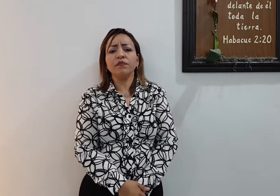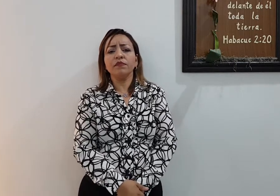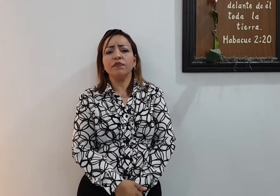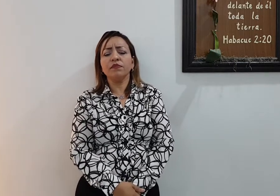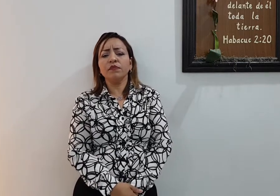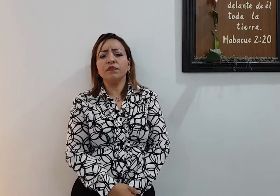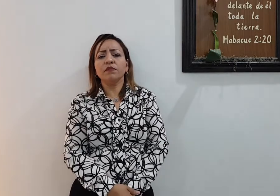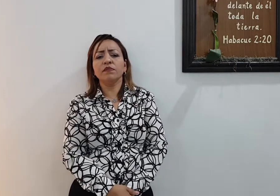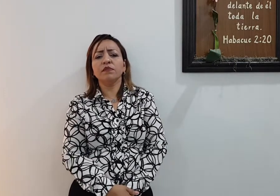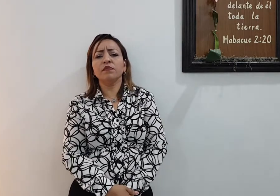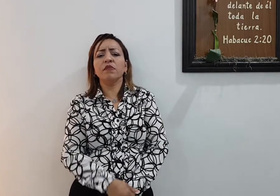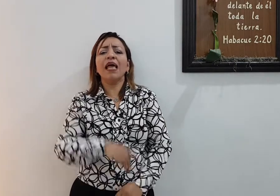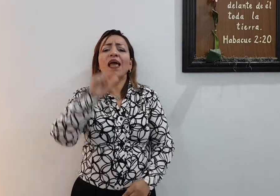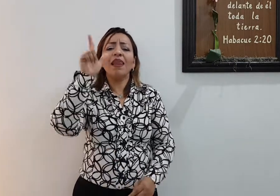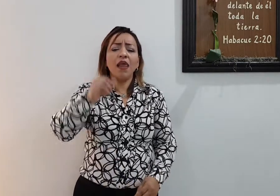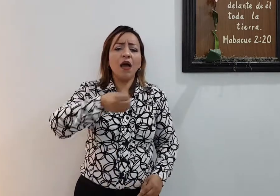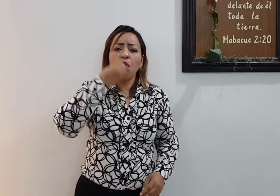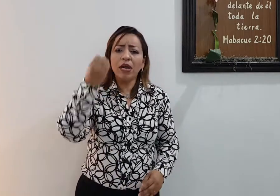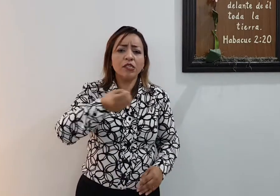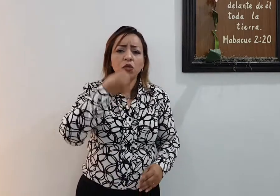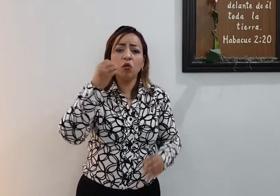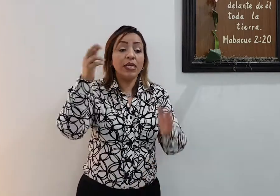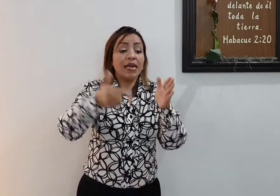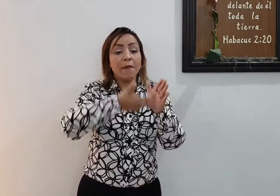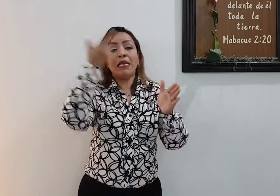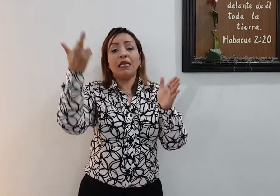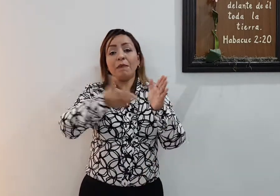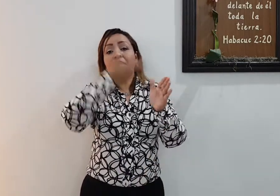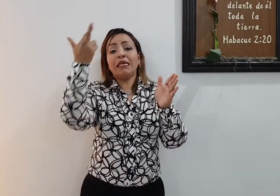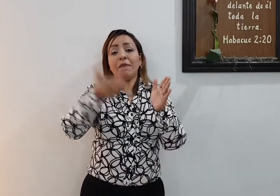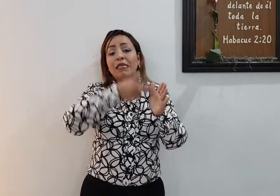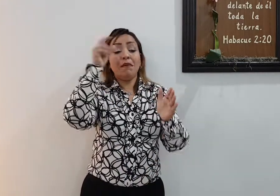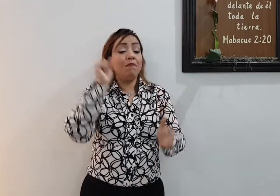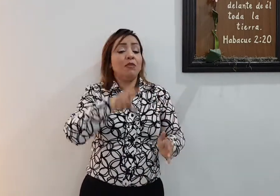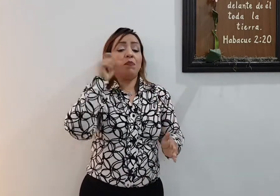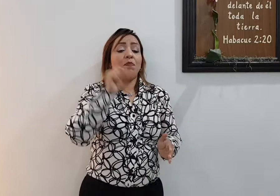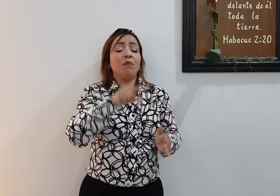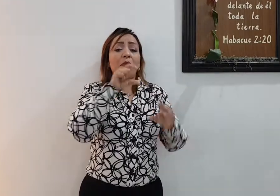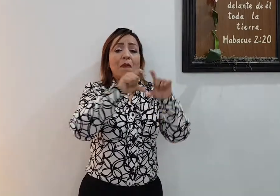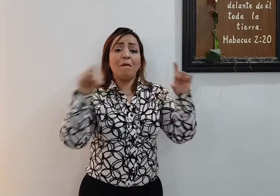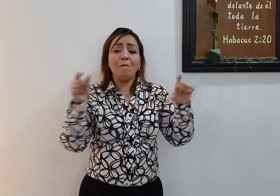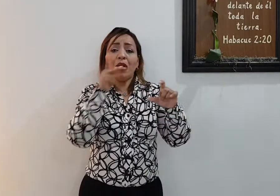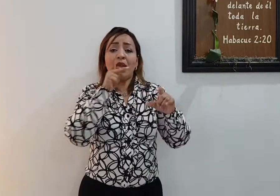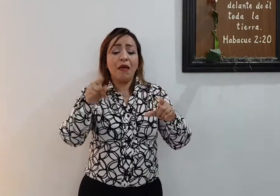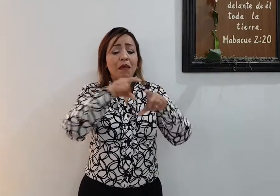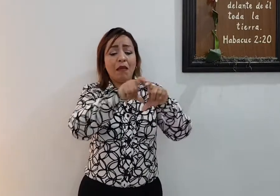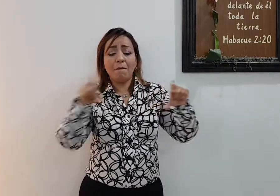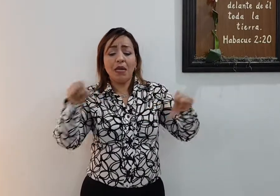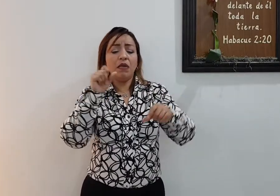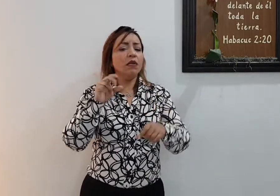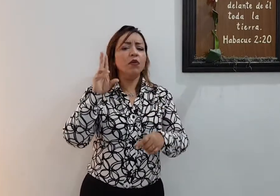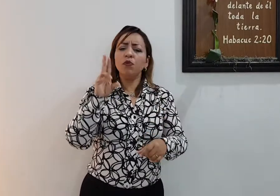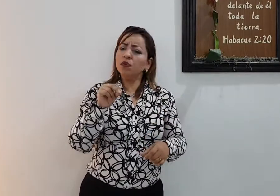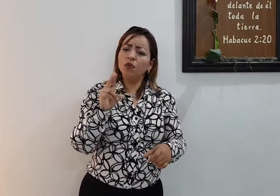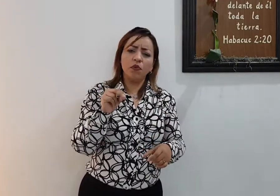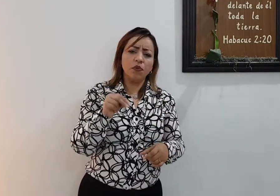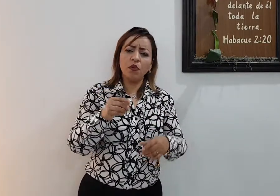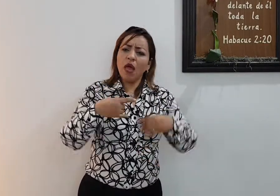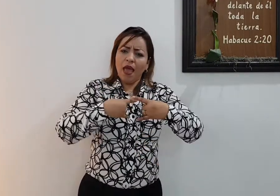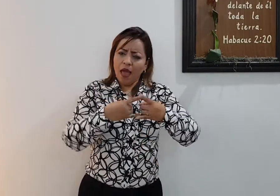es así como usted y yo hablamos. Eso es lo que usted le tiene que decir al Señor. Hable a Dios, abriéndole su corazón, y